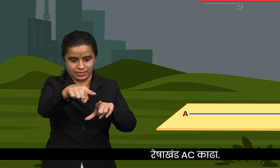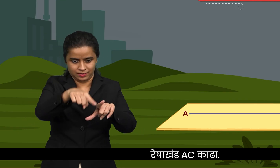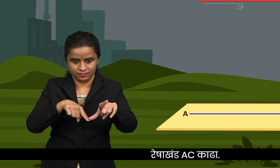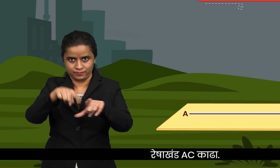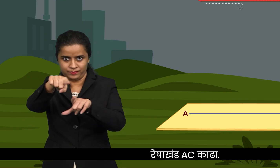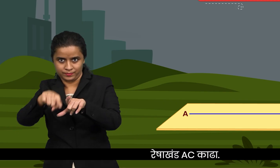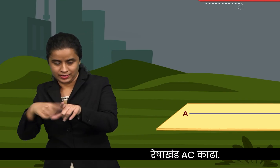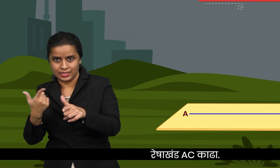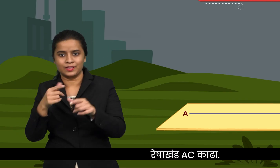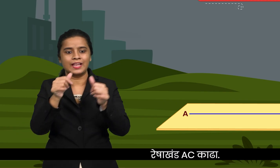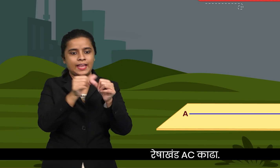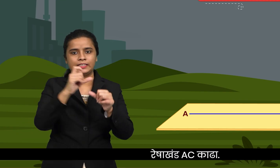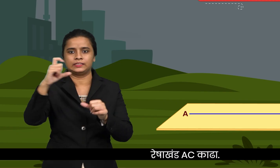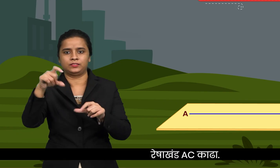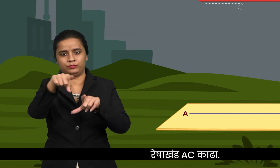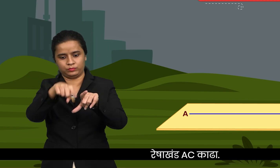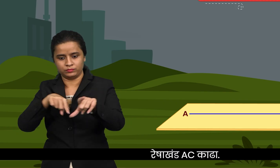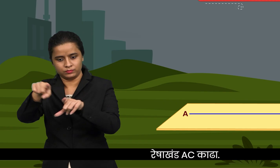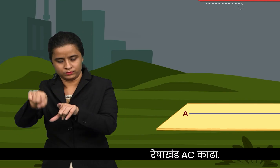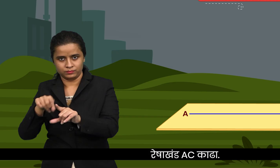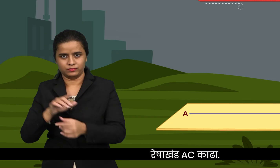रेषाखंड AC काढा.